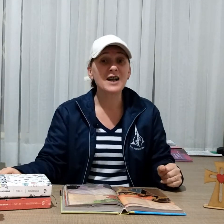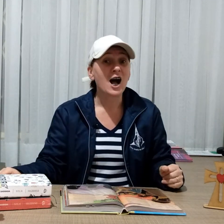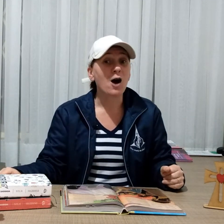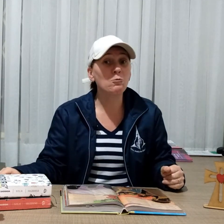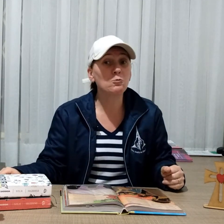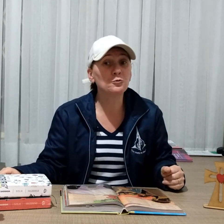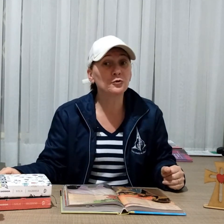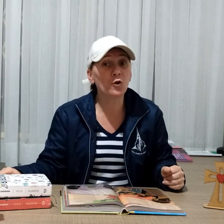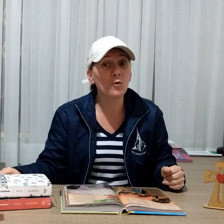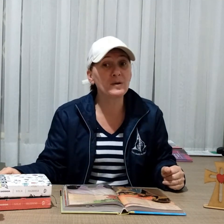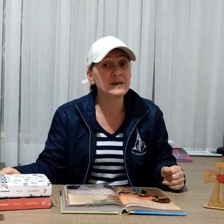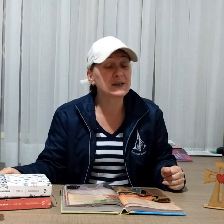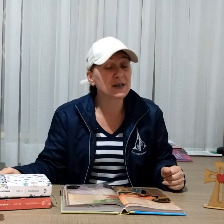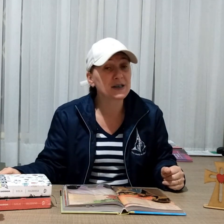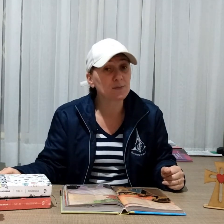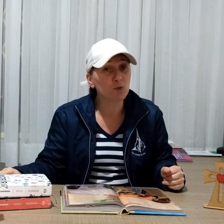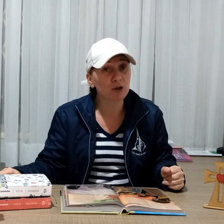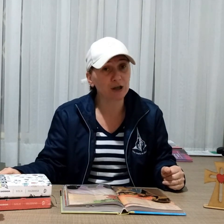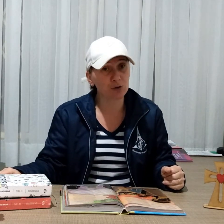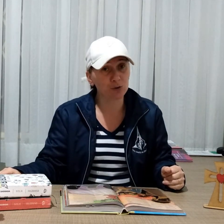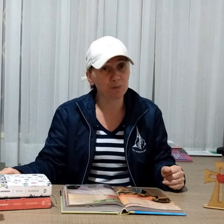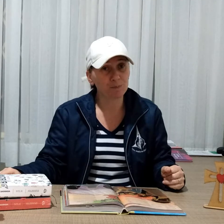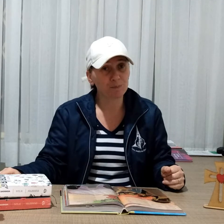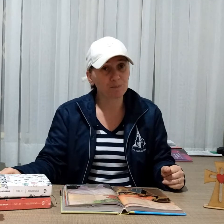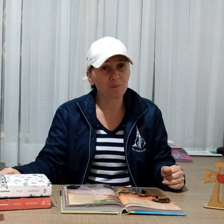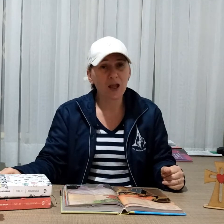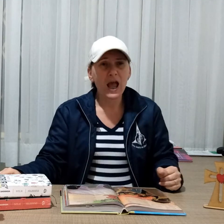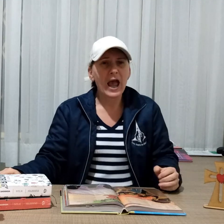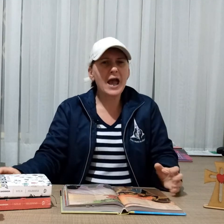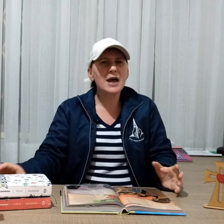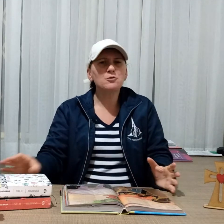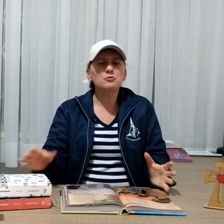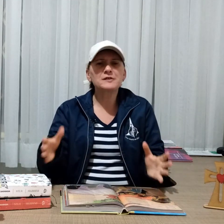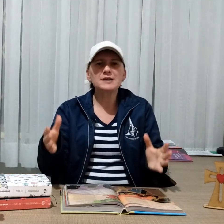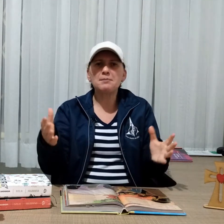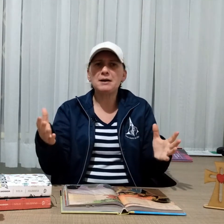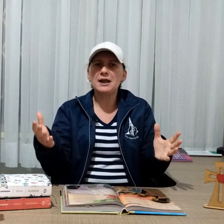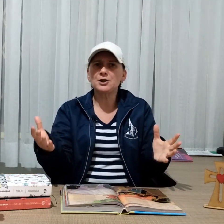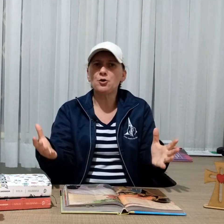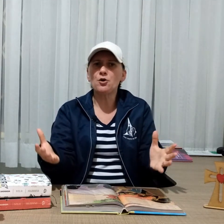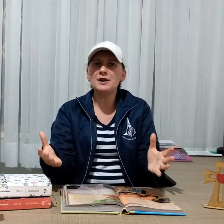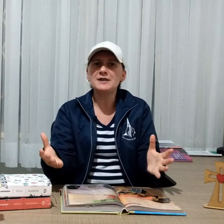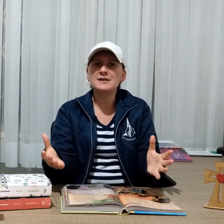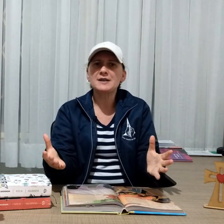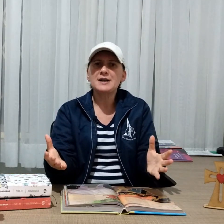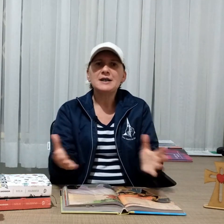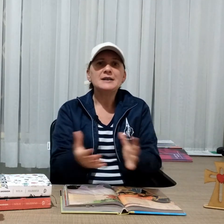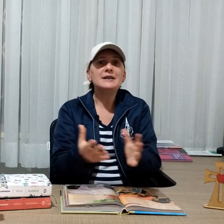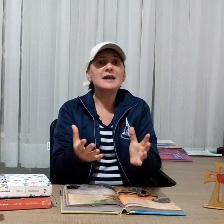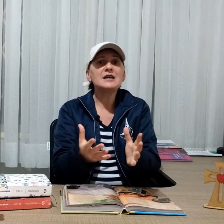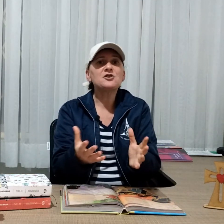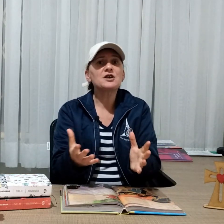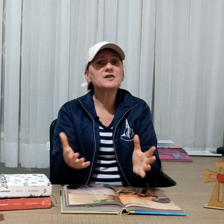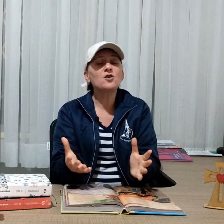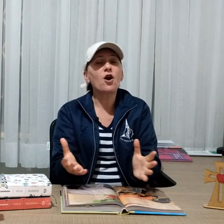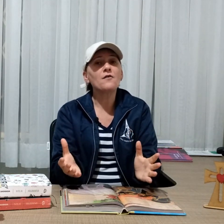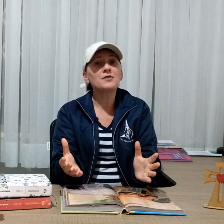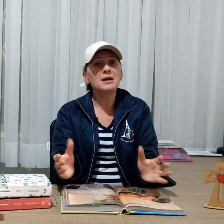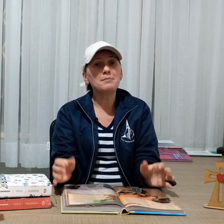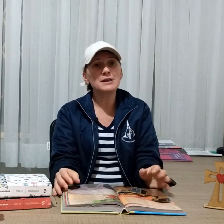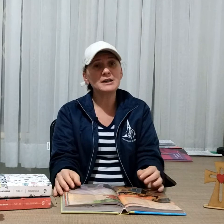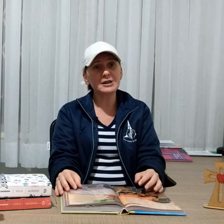ouvimos alguns homens resmungando. Eram os trabalhadores desde